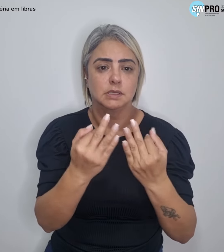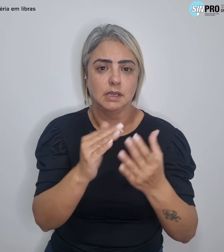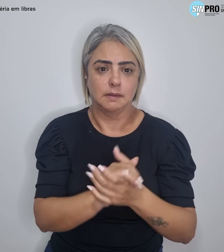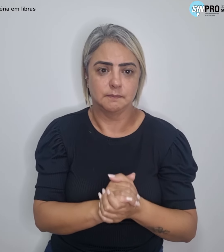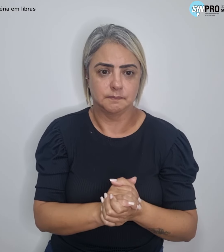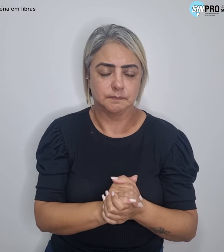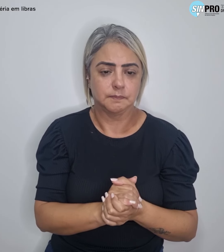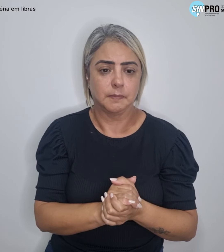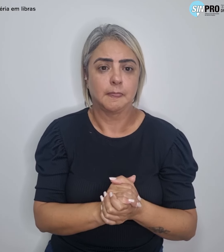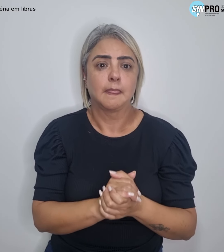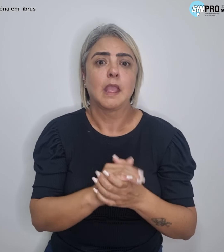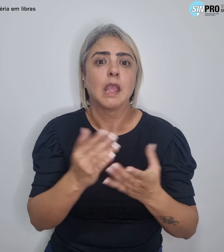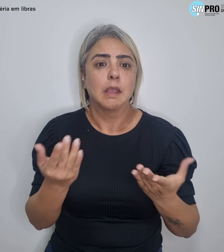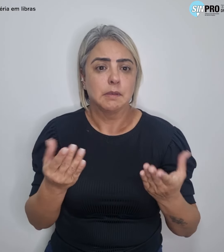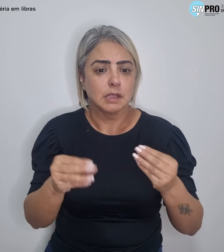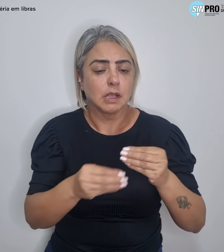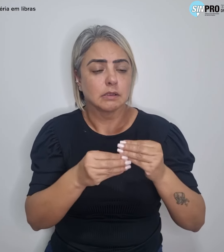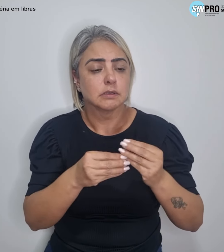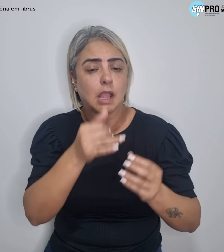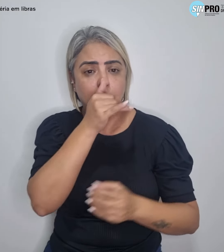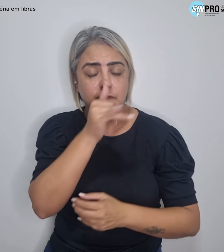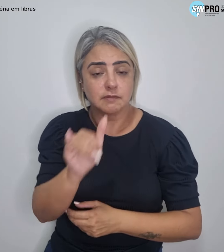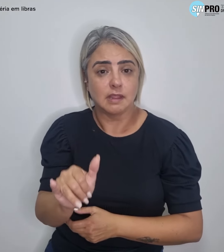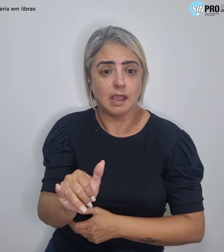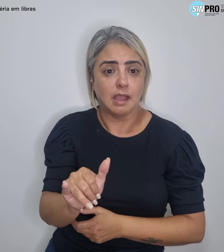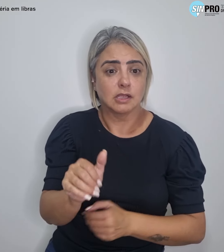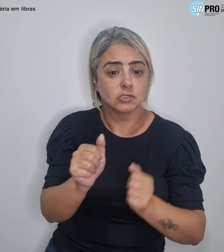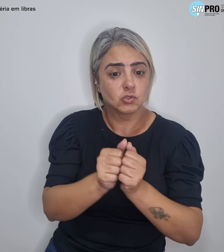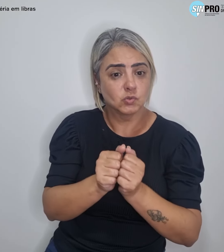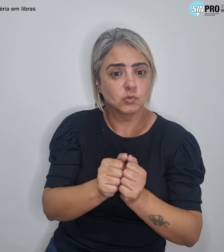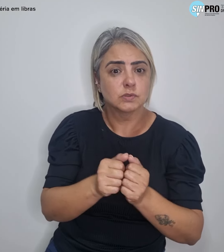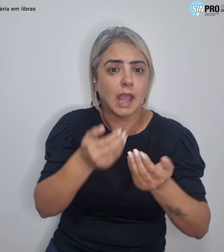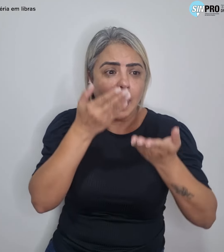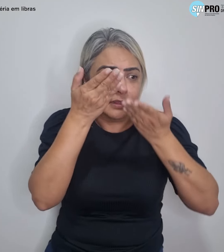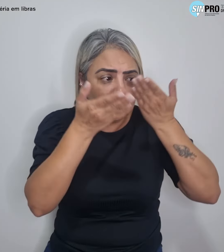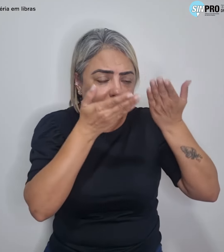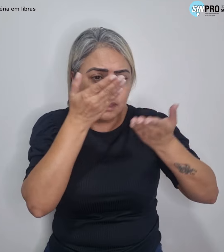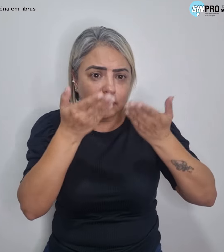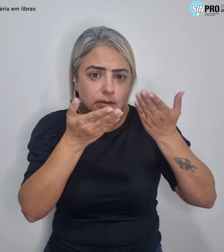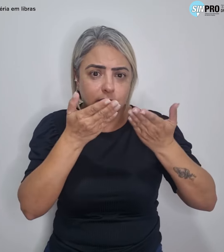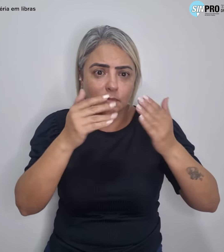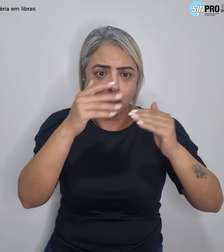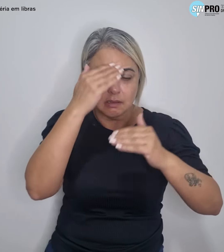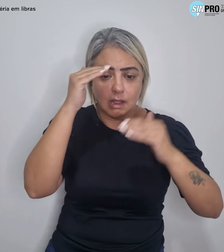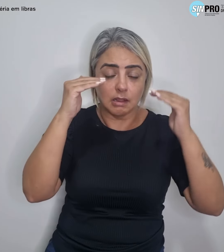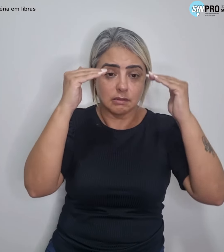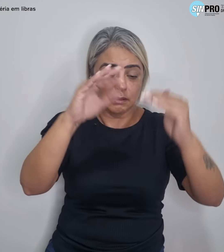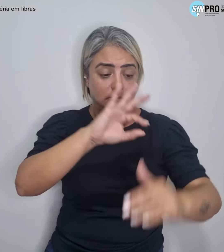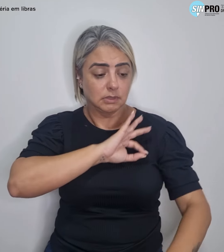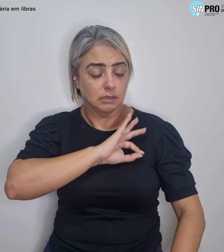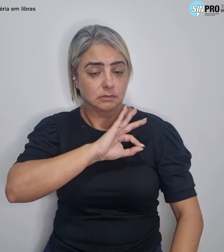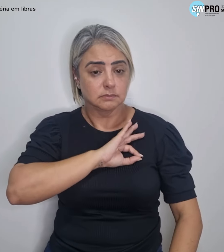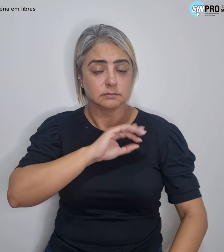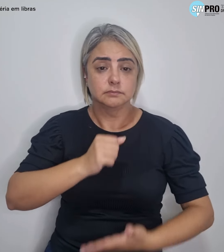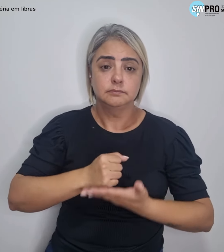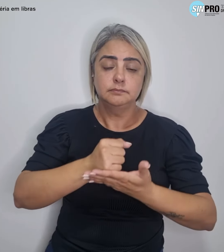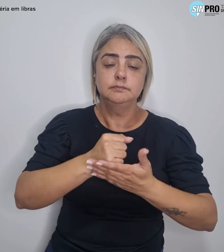medidas integradas de prevenção, atendimento pela autoridade policial e assistência social